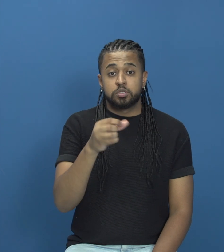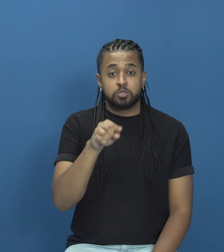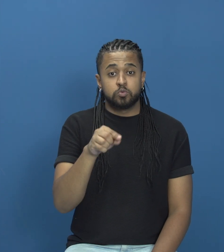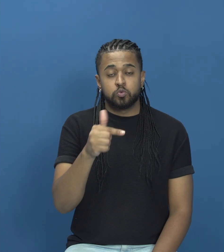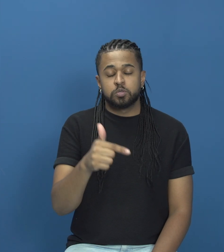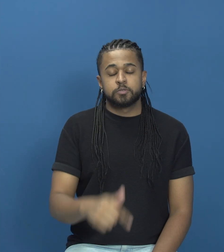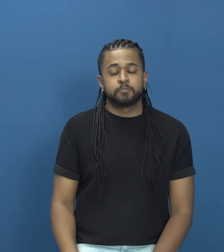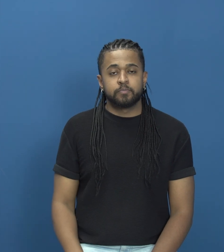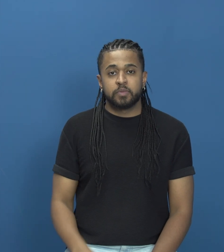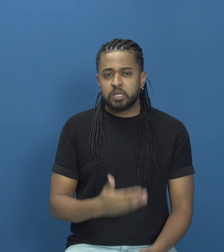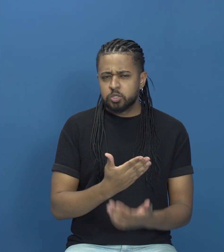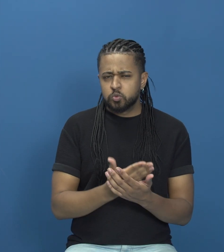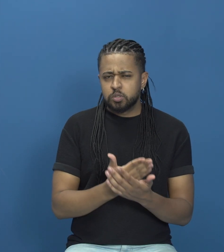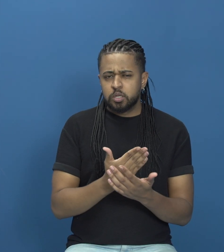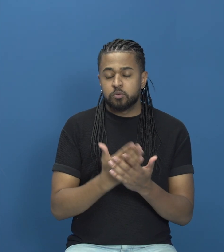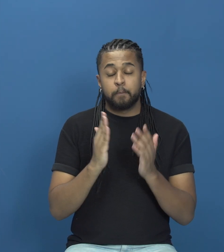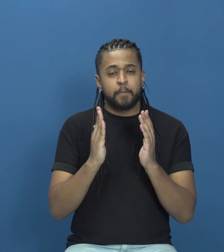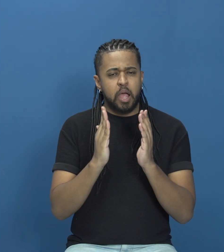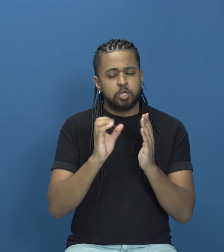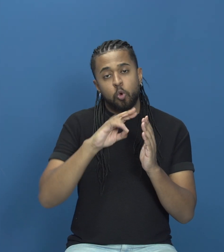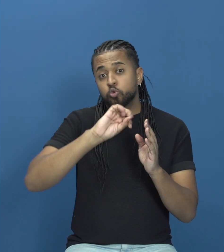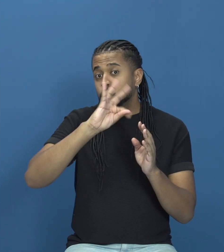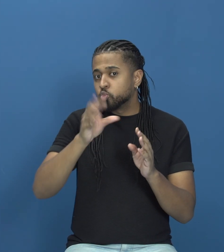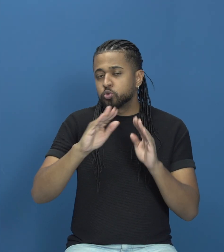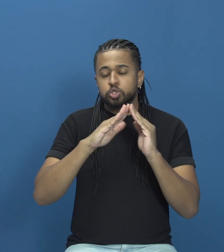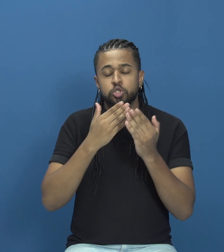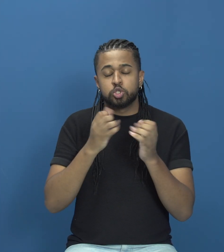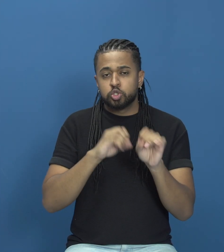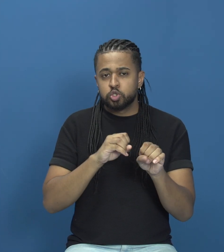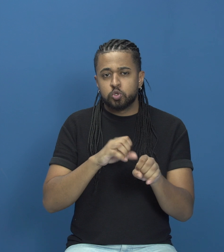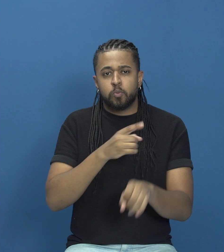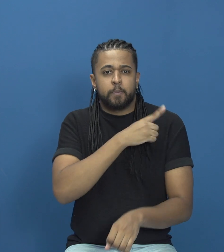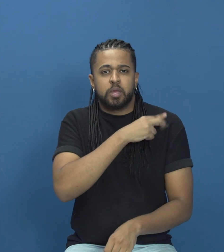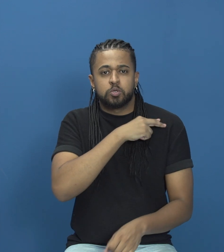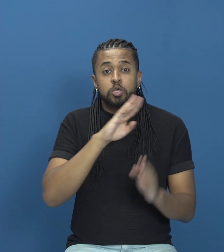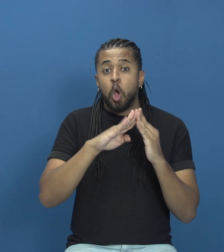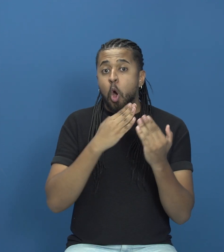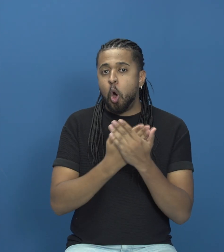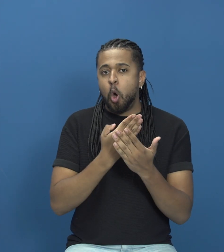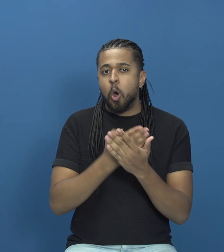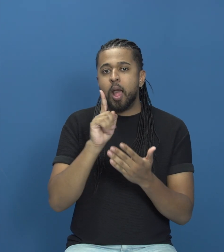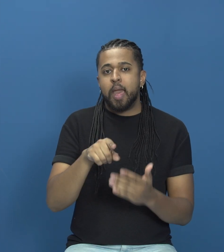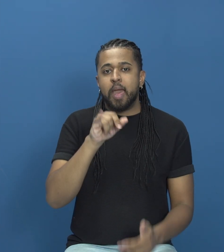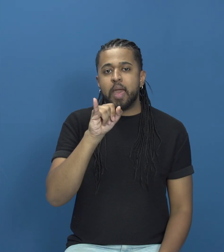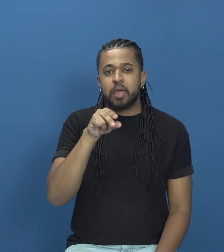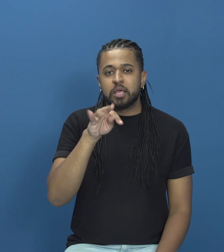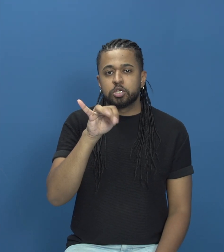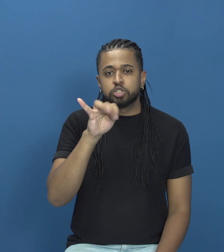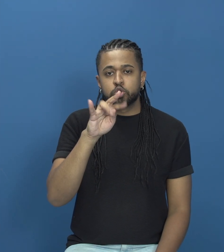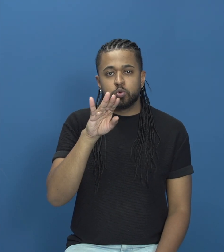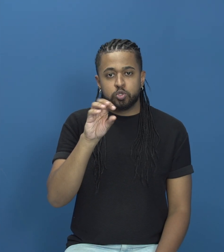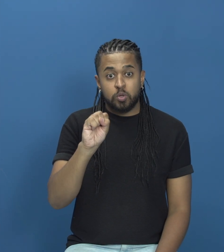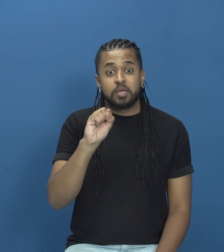5.6.2. Estudaram parte ou todo o ensino médio em escolas pertencentes a instituições mantidas